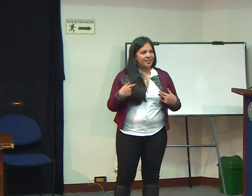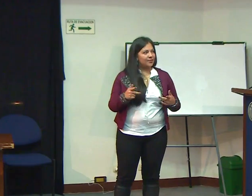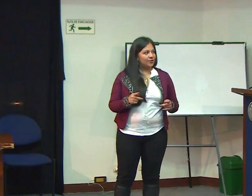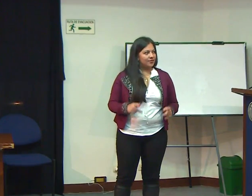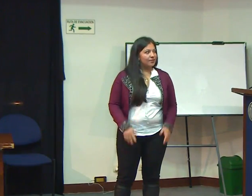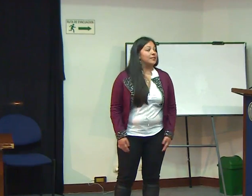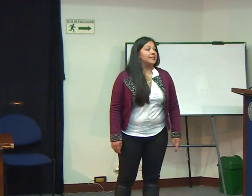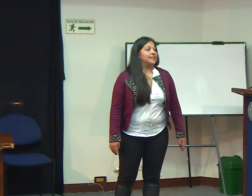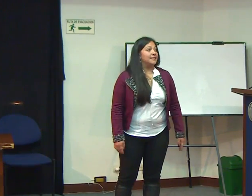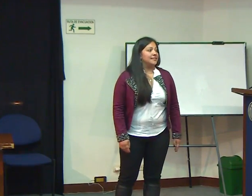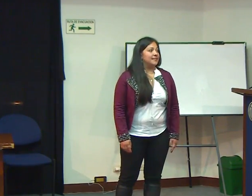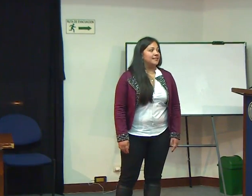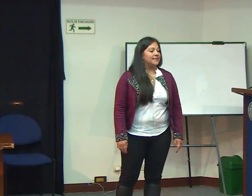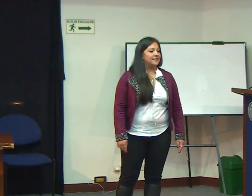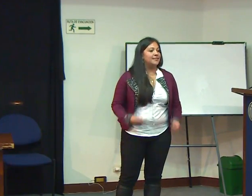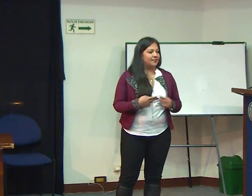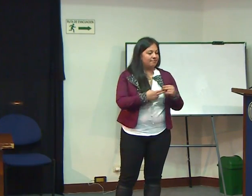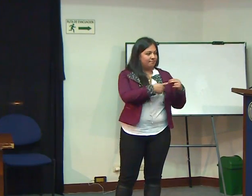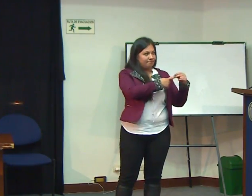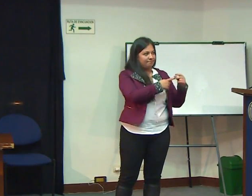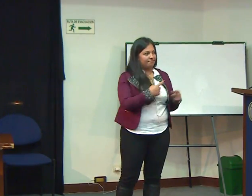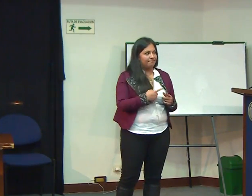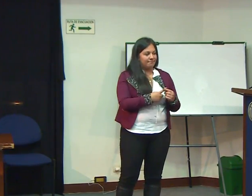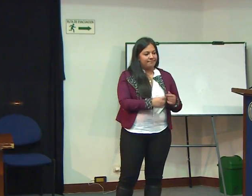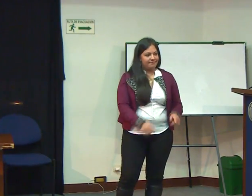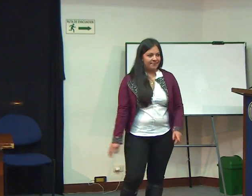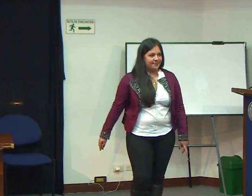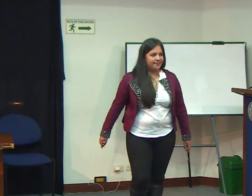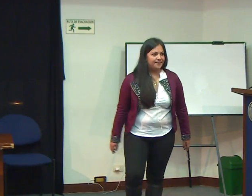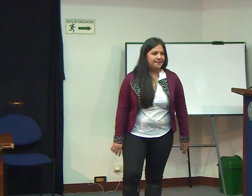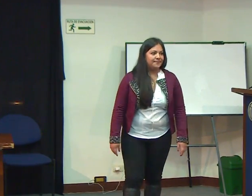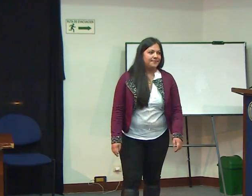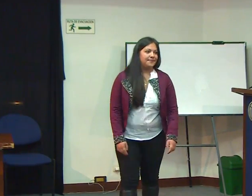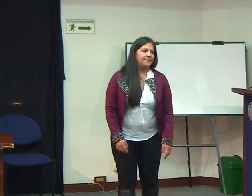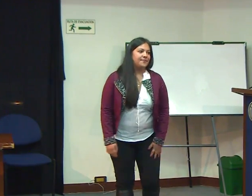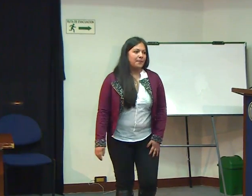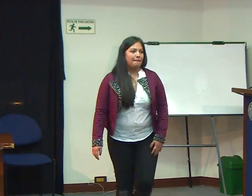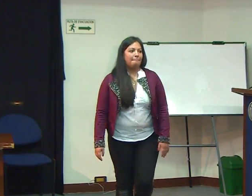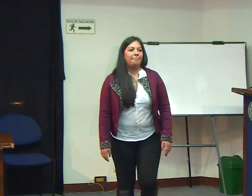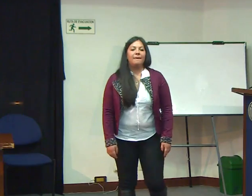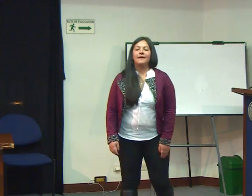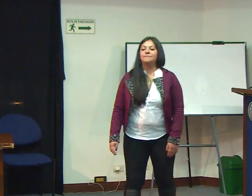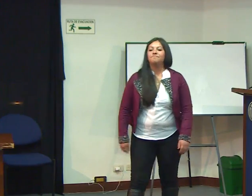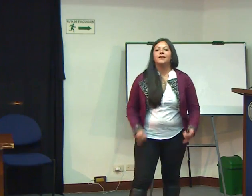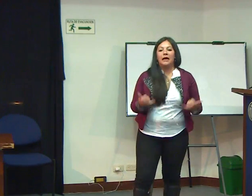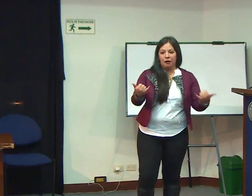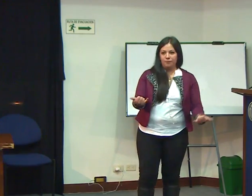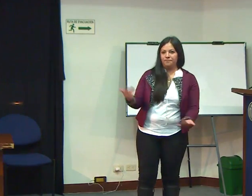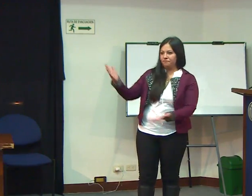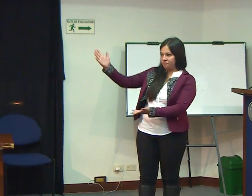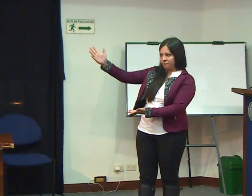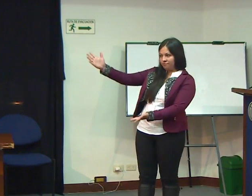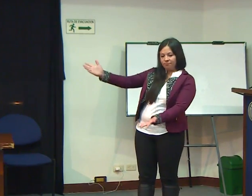¿Qué, si eres estudiante o profesora? Sí, soy estudiante de educación especial.